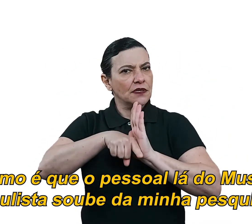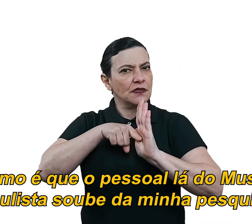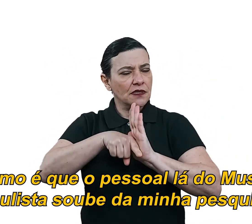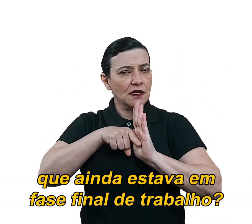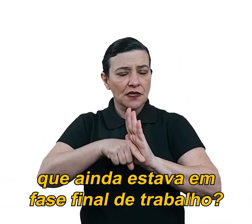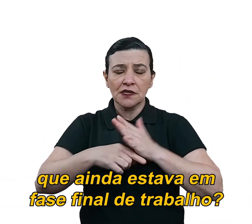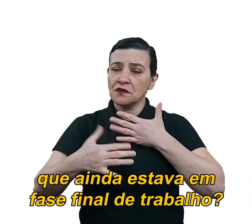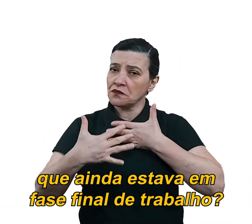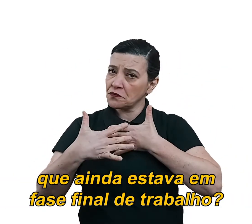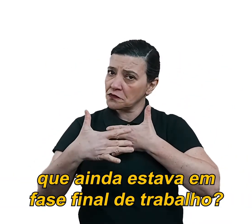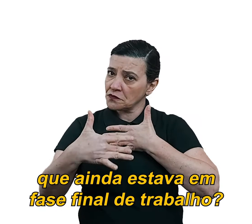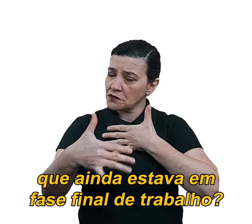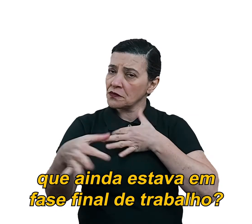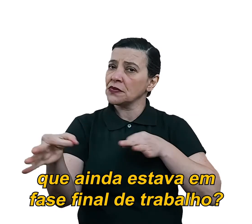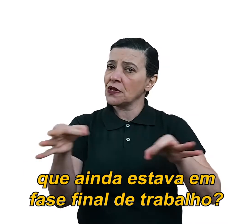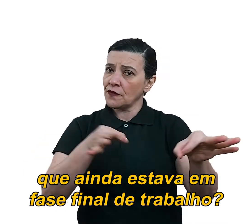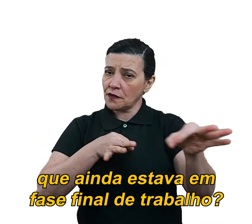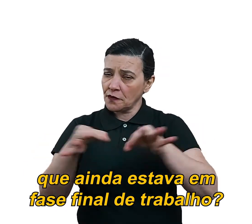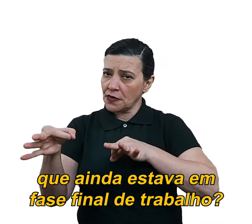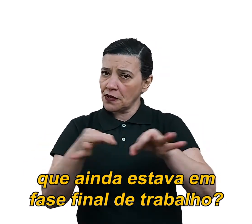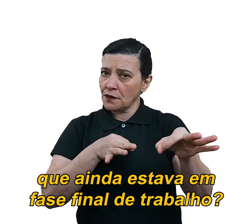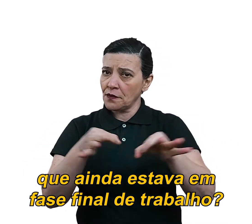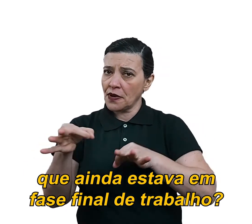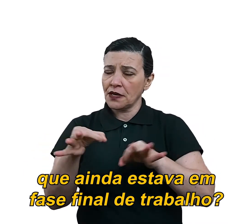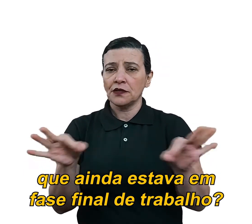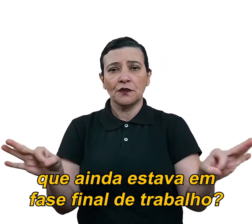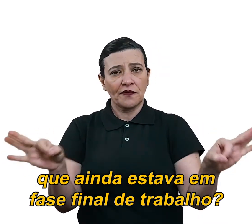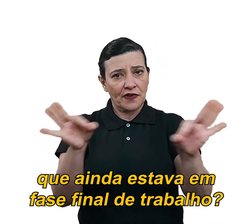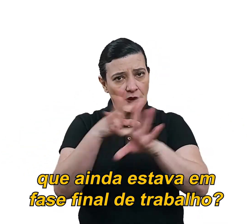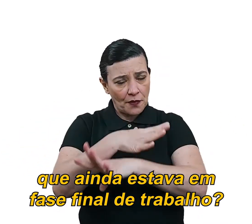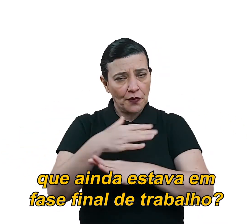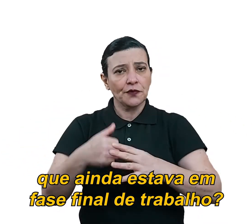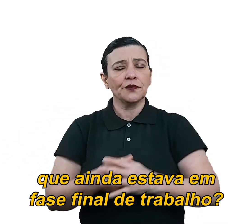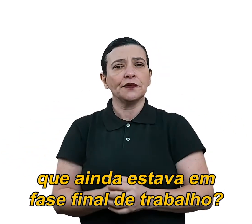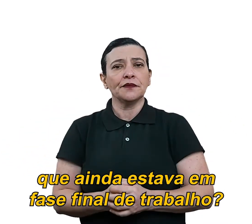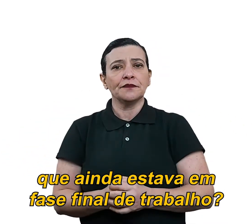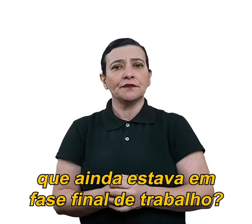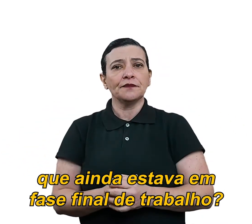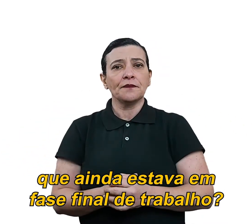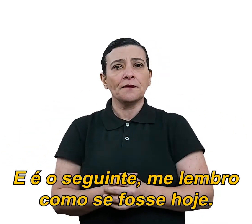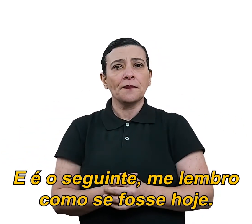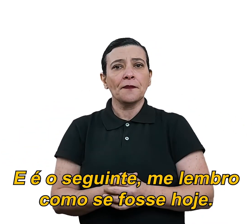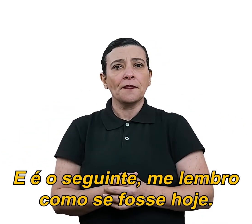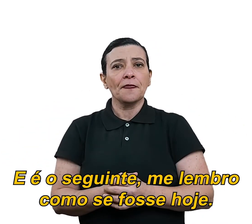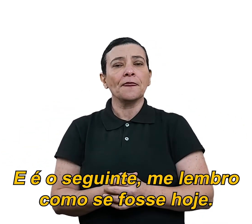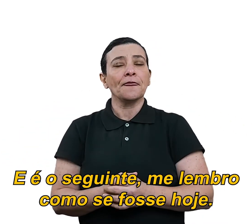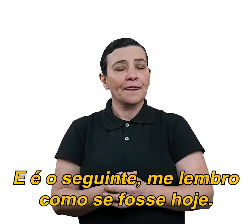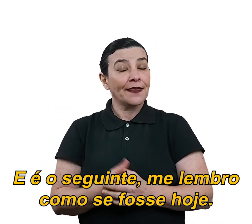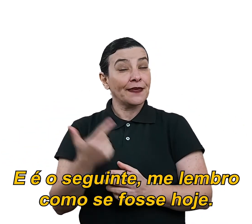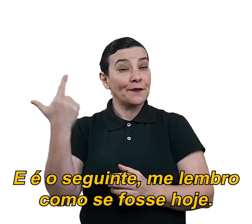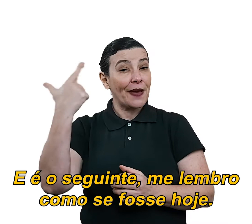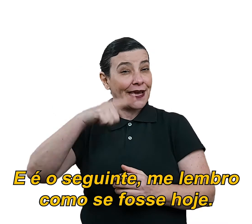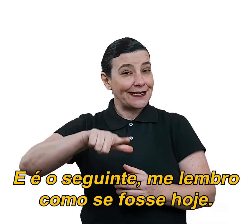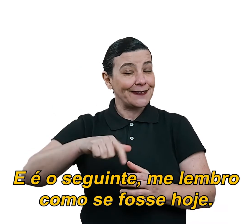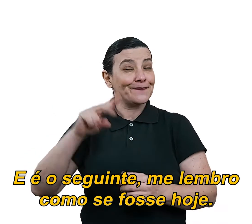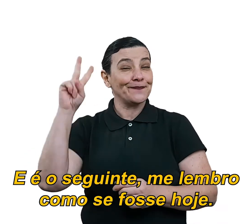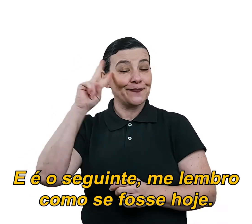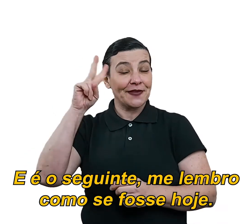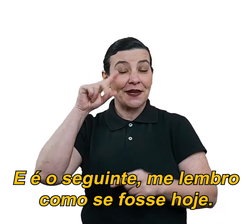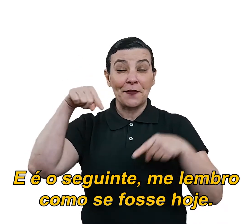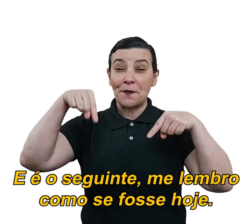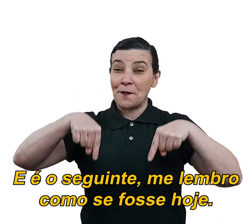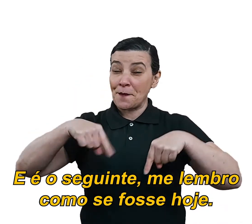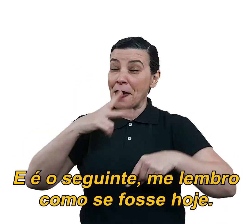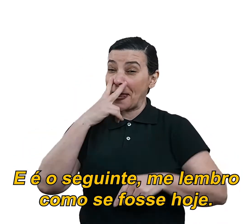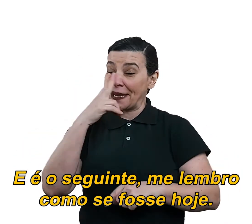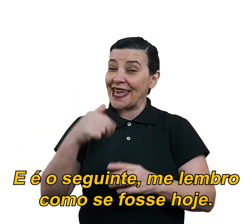minha pesquisa, que ainda estava em fase final de trabalho, né? E é o seguinte,